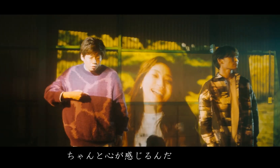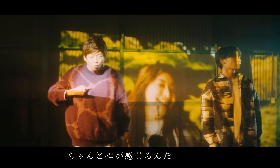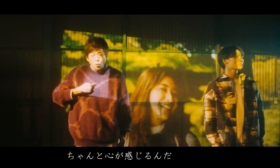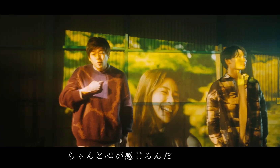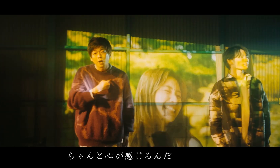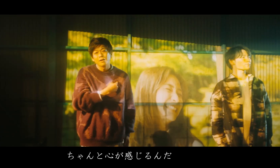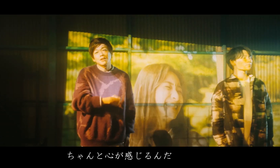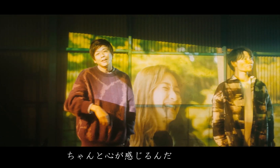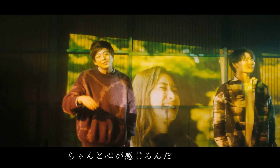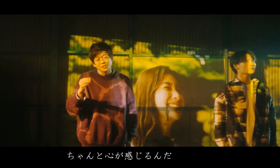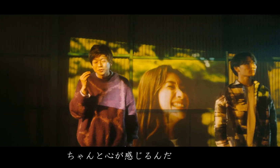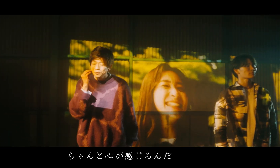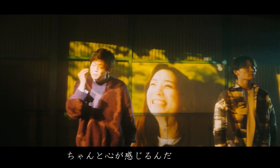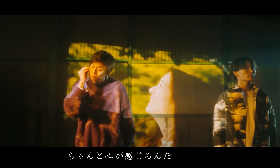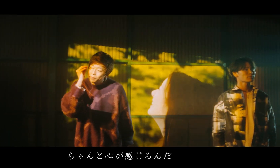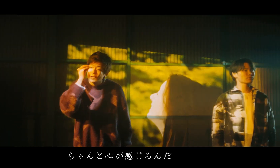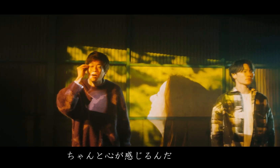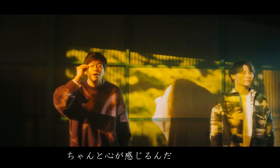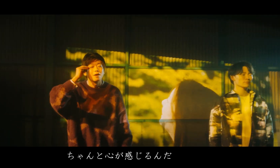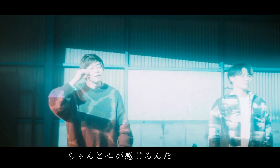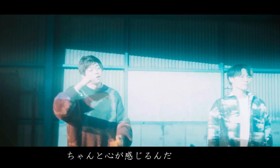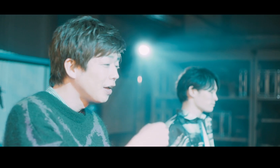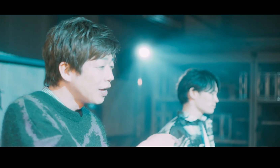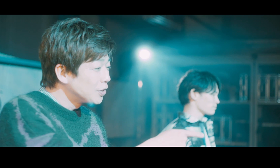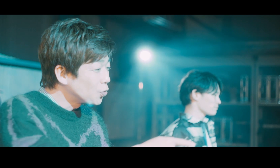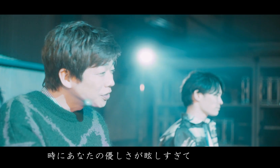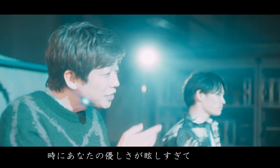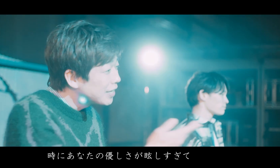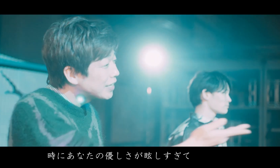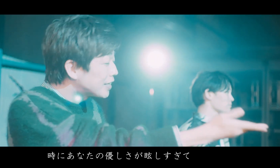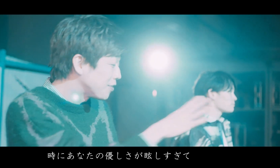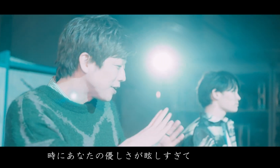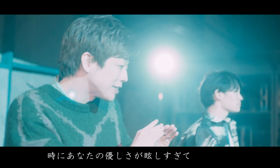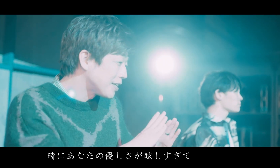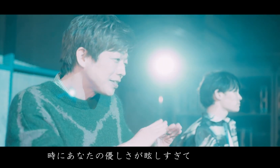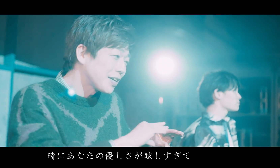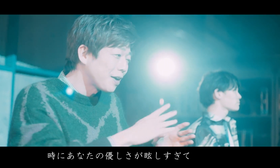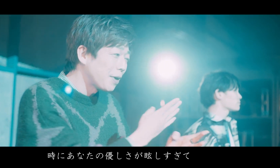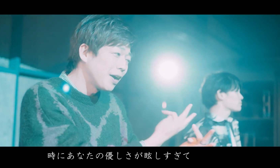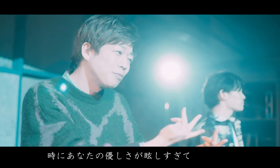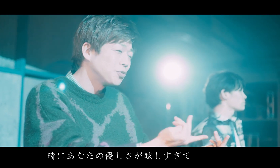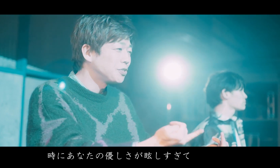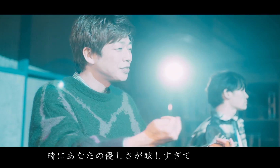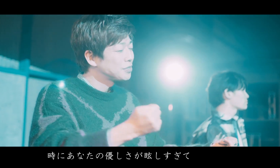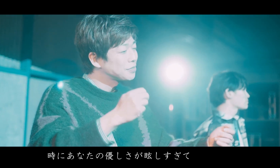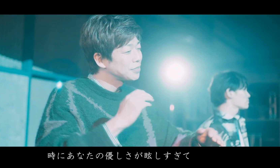心が感じるんだ。時にあなたの優しさが眩しす